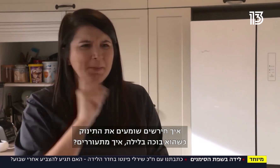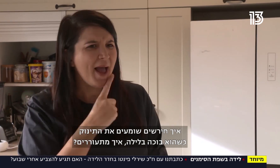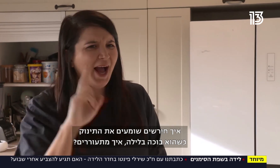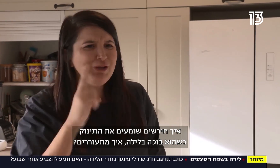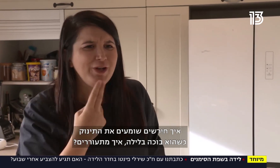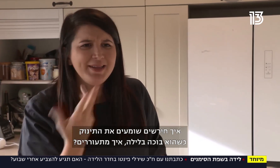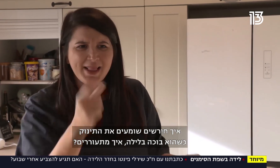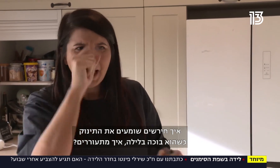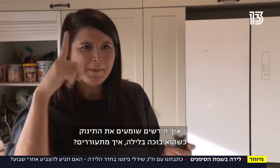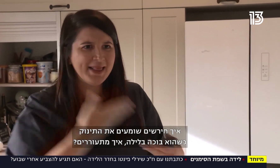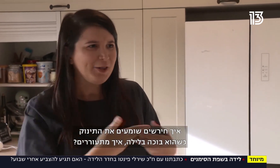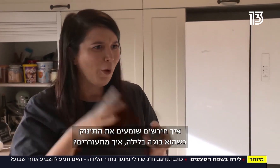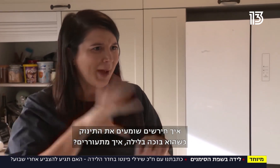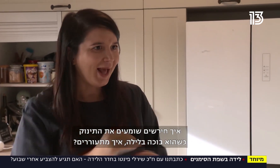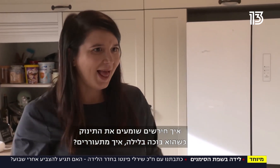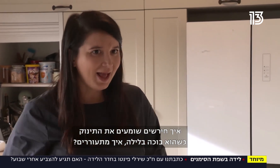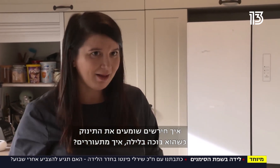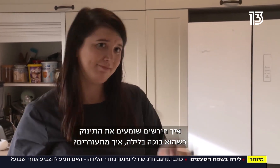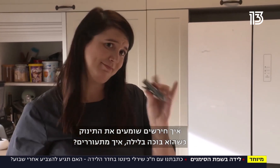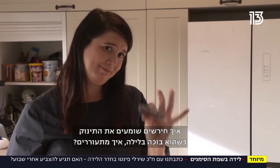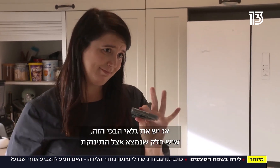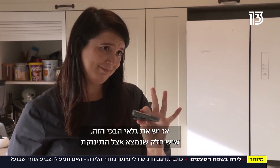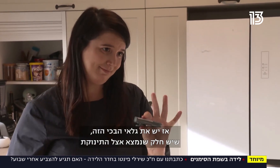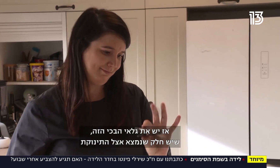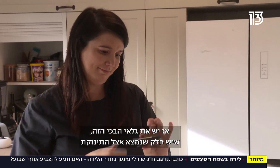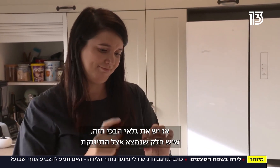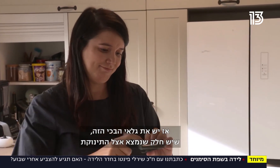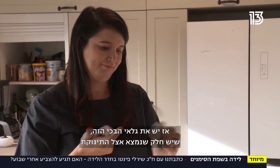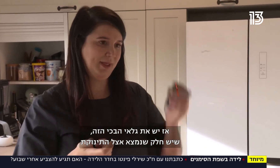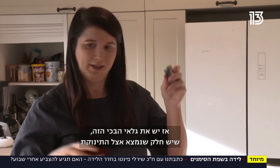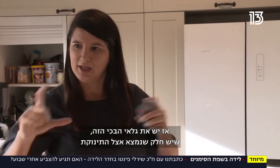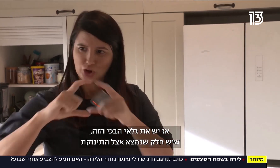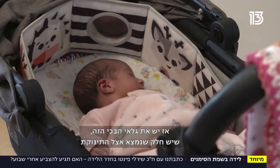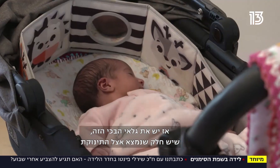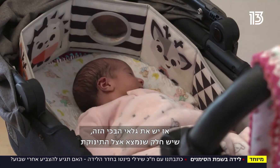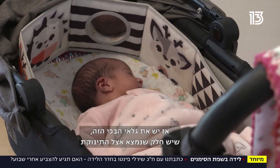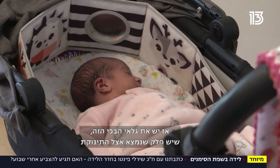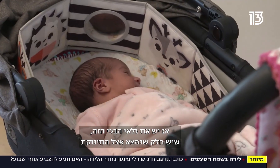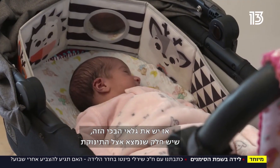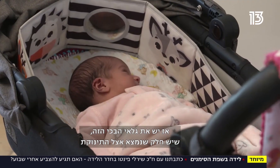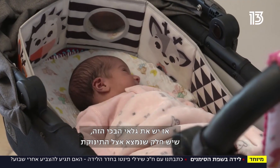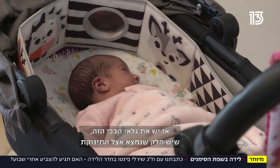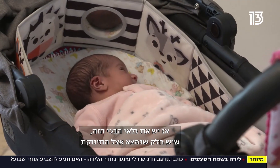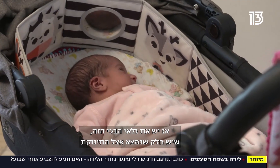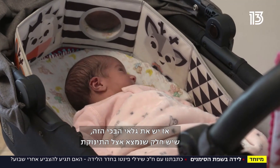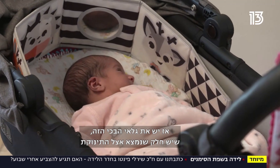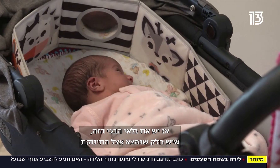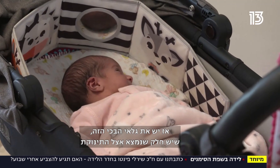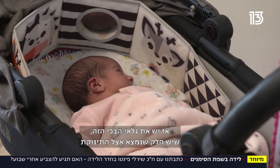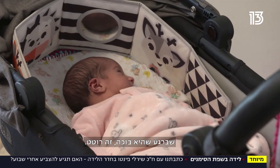חרשים שומעים את התינוק, כשהוא בוכה בלילה, איך מתעוררים, אז יש את הגלי בכי הזה, שיש חלק שנמצא אצל התינוקת,